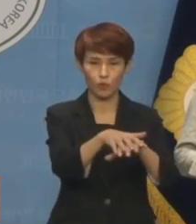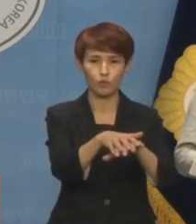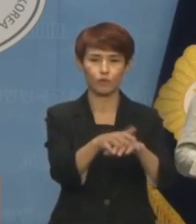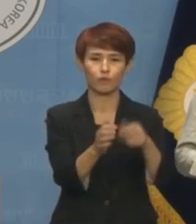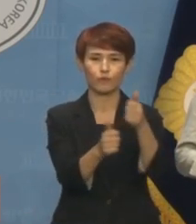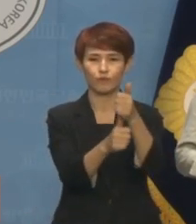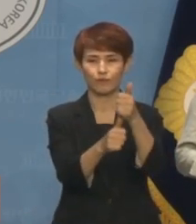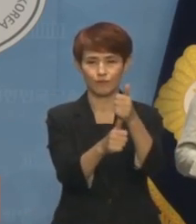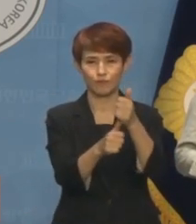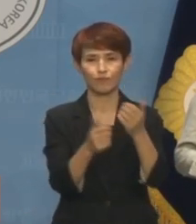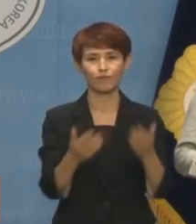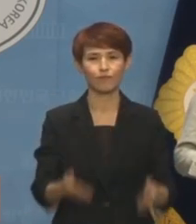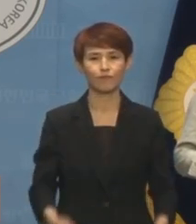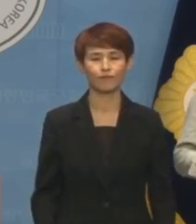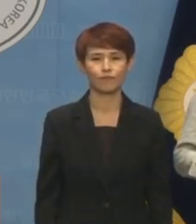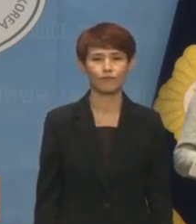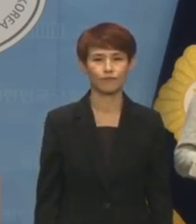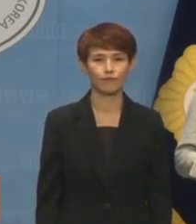부위원장님 참석하셨습니다.